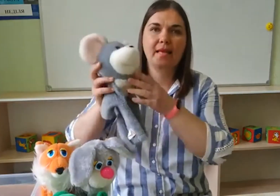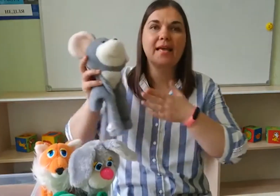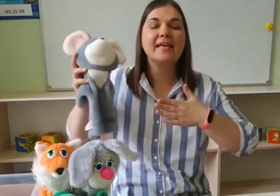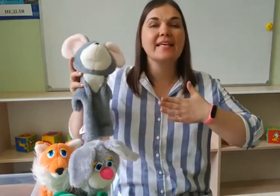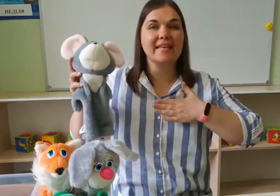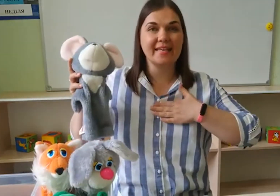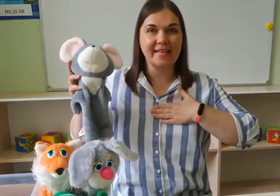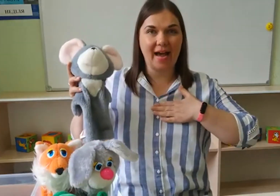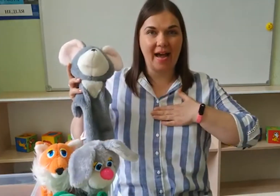Я